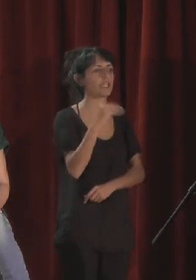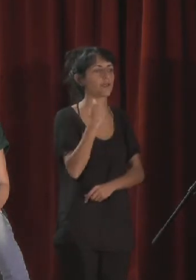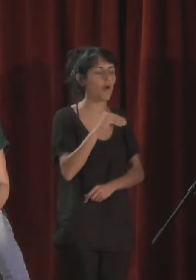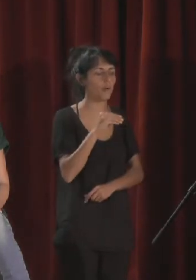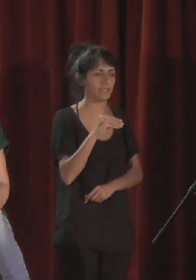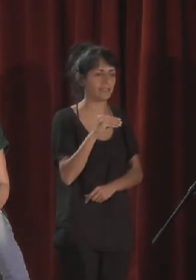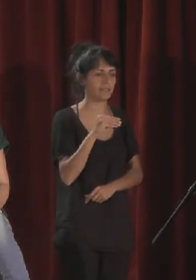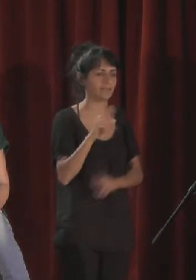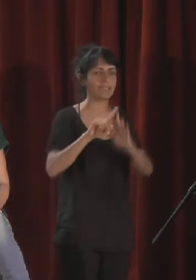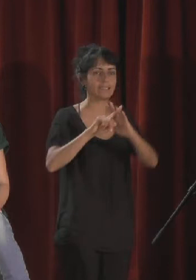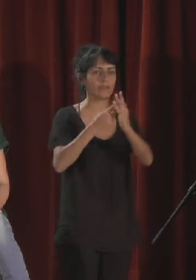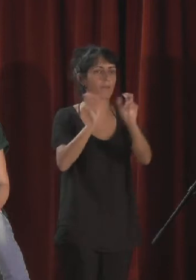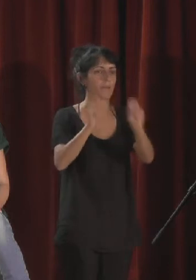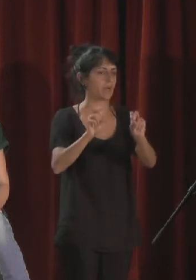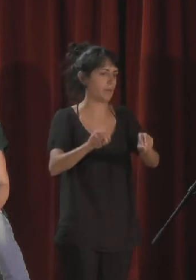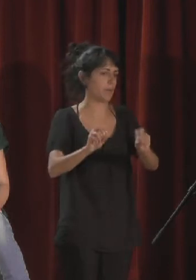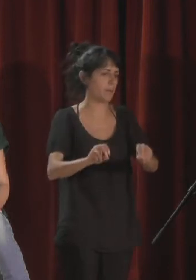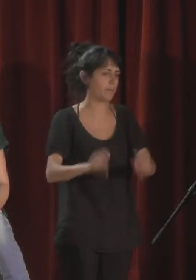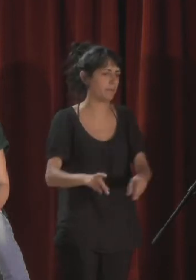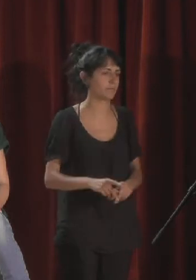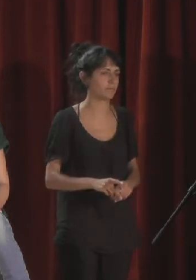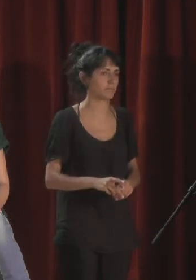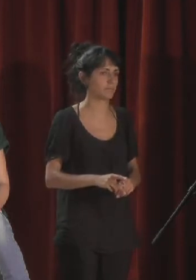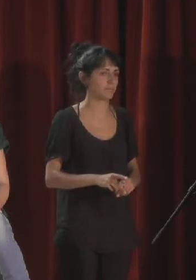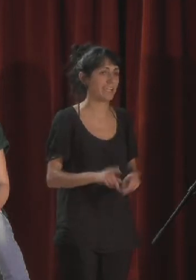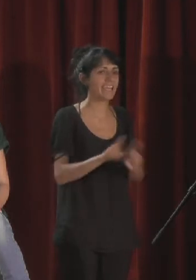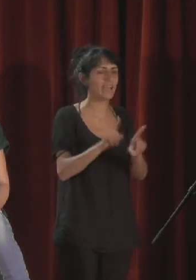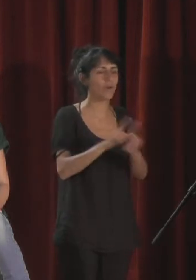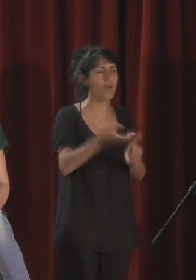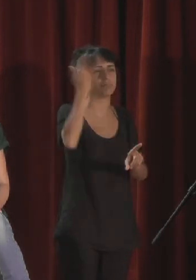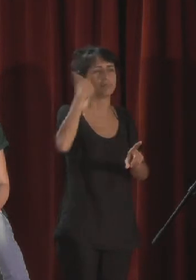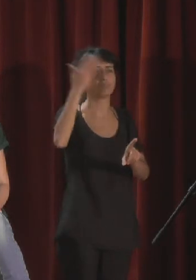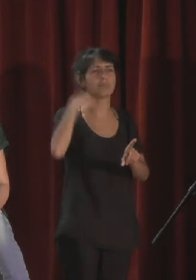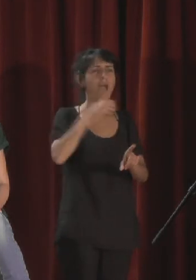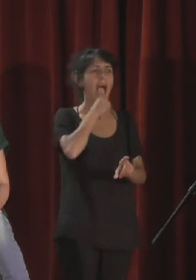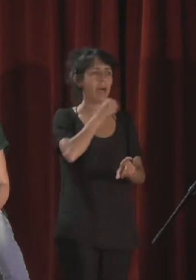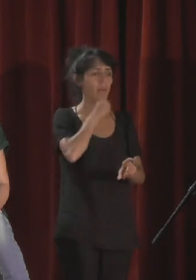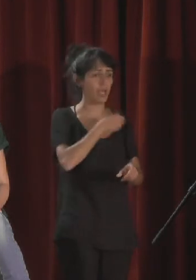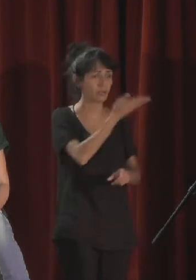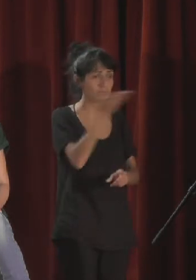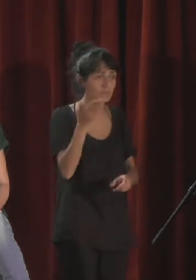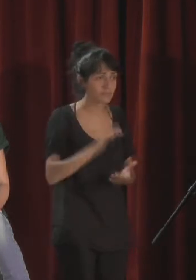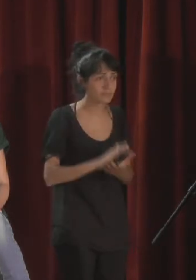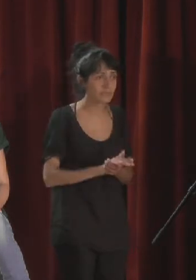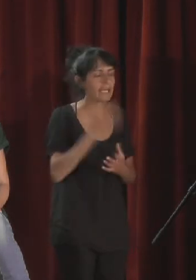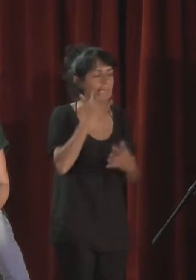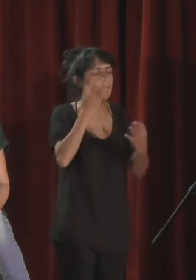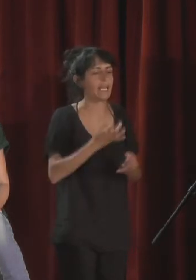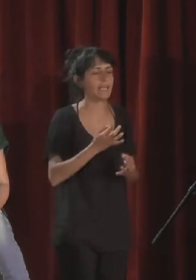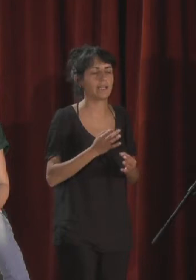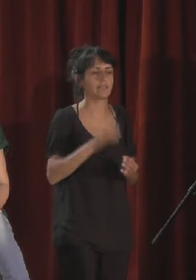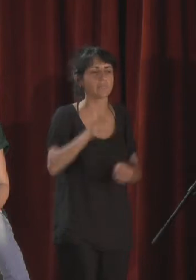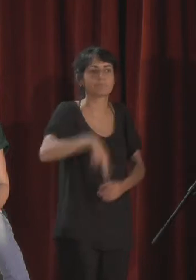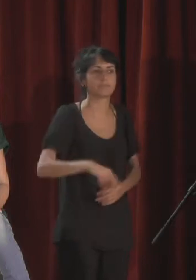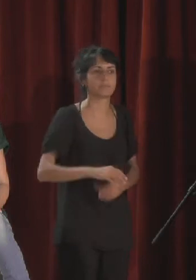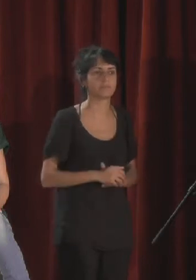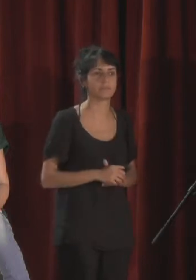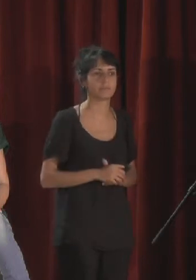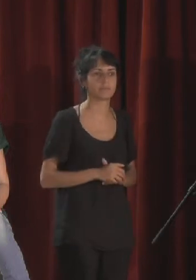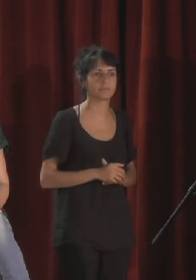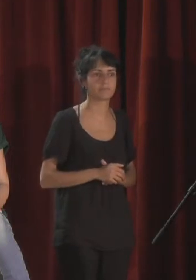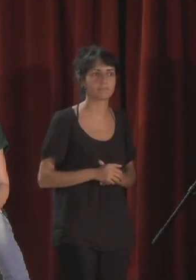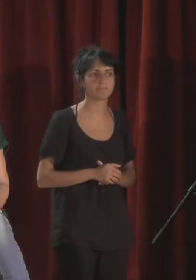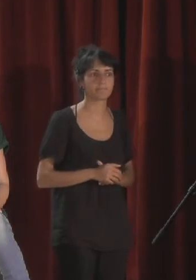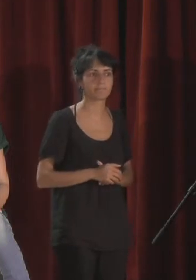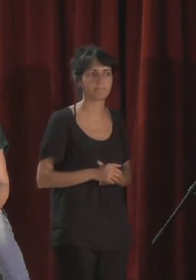como nos recordan moitos dos nosos avós. Esa é a realidade. En moitos casos, nin caldo. Teñen